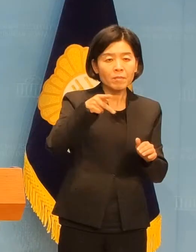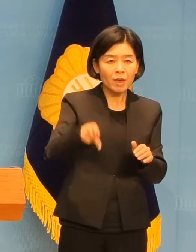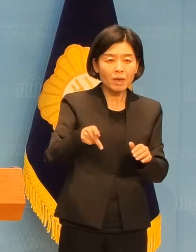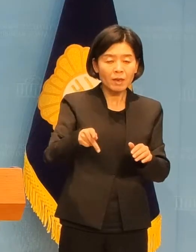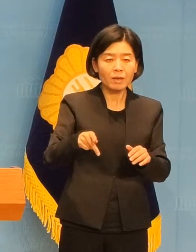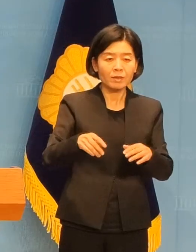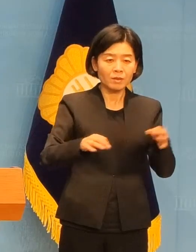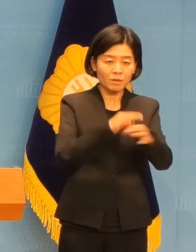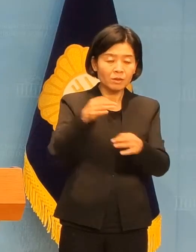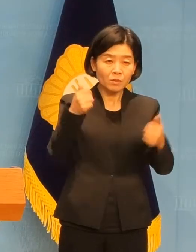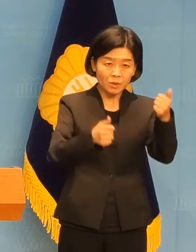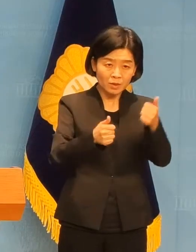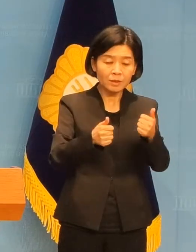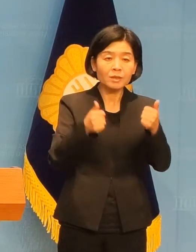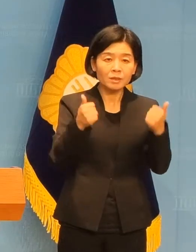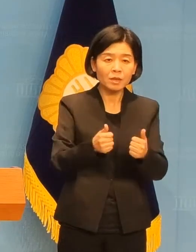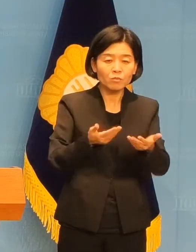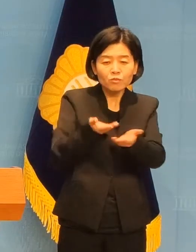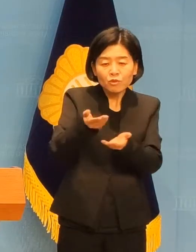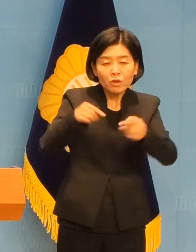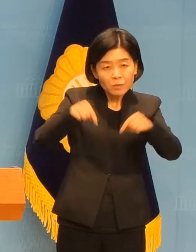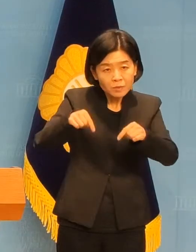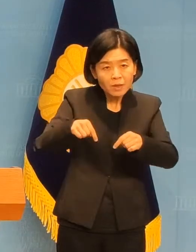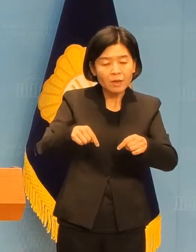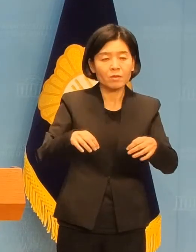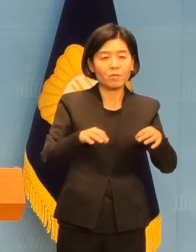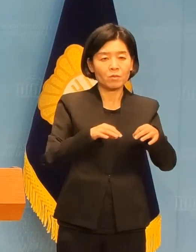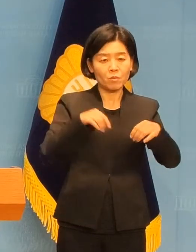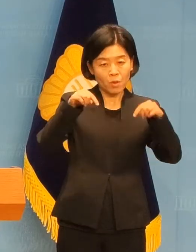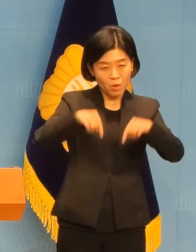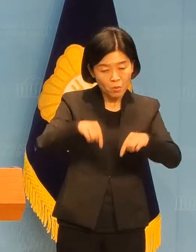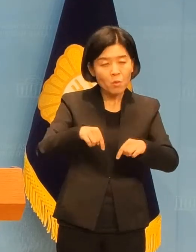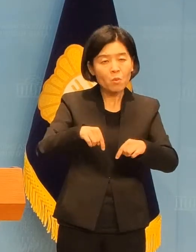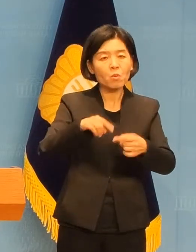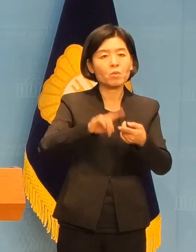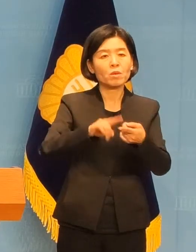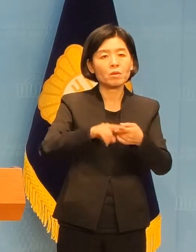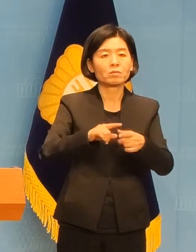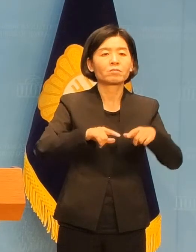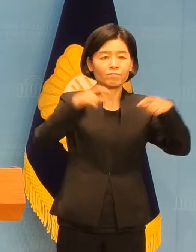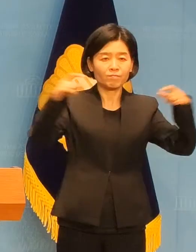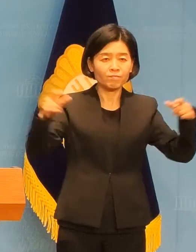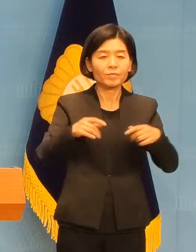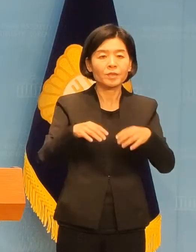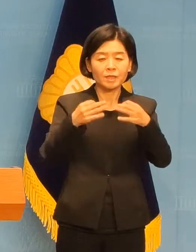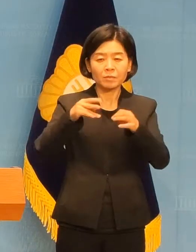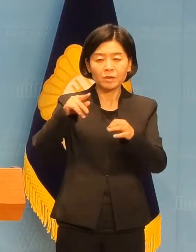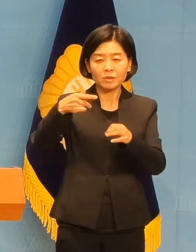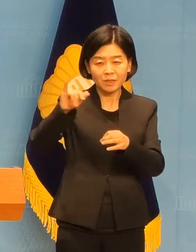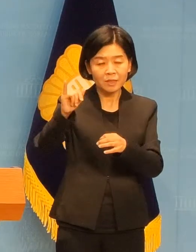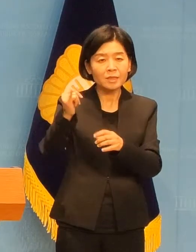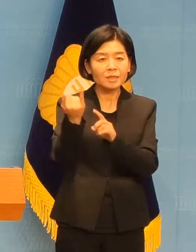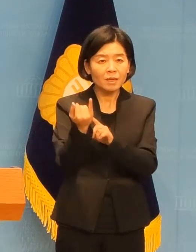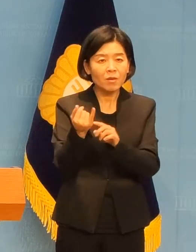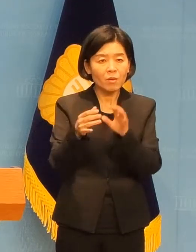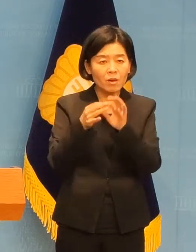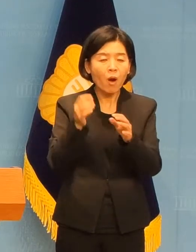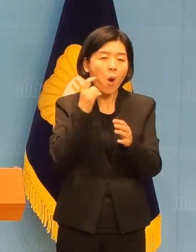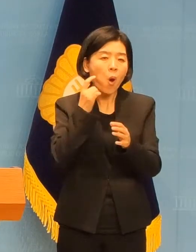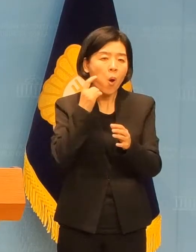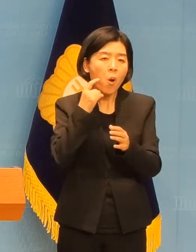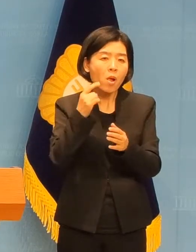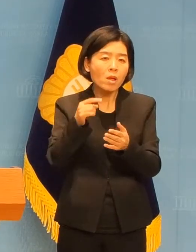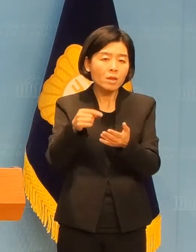정상회담, 무역 협상 등 경제, 외교 분야 제보가 크게 늘었으며 김현지 실장 관련 허위 조작